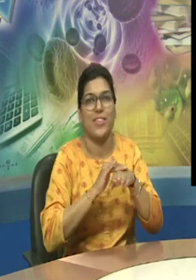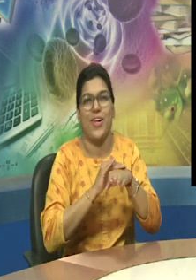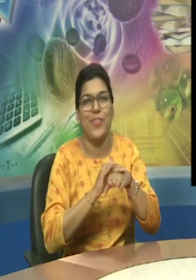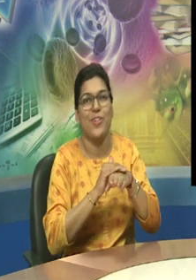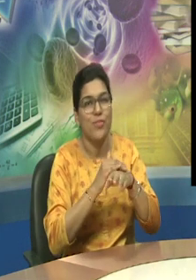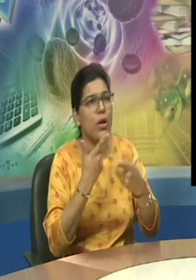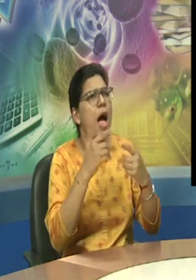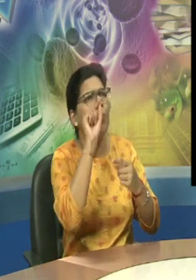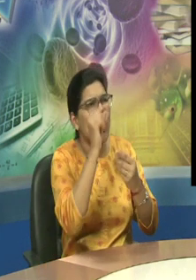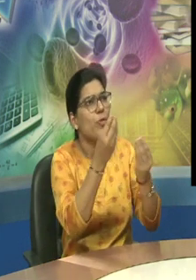स्वयं को